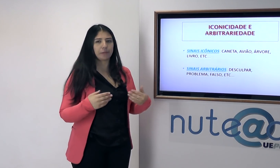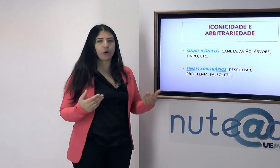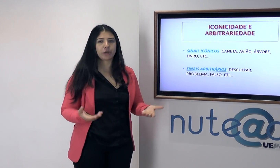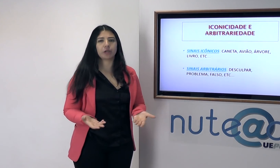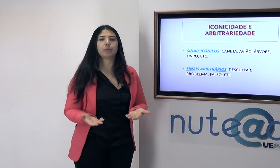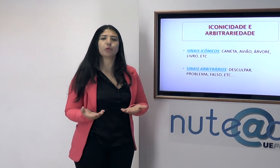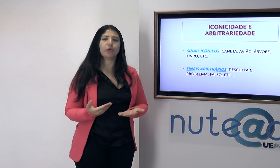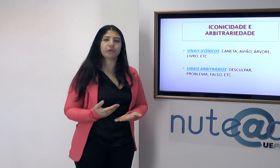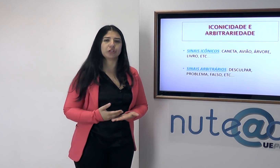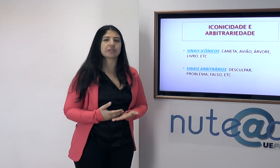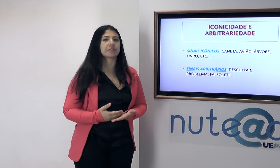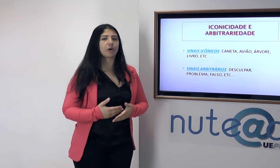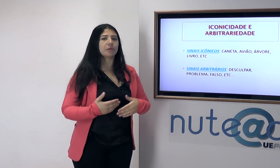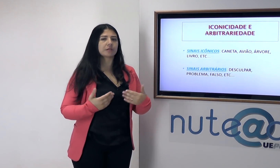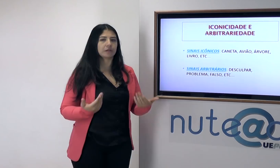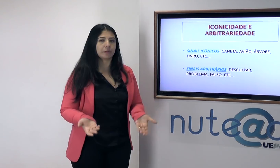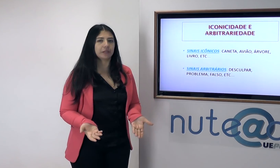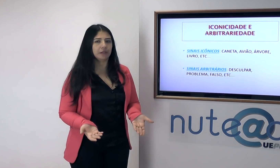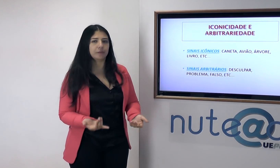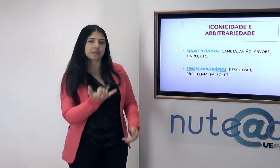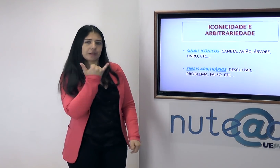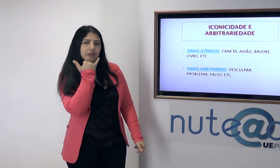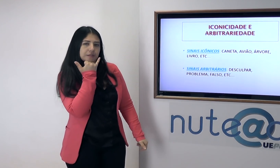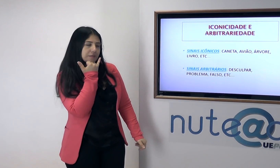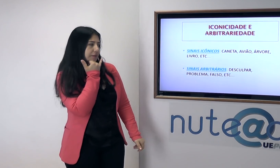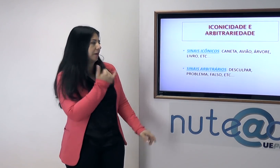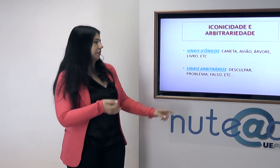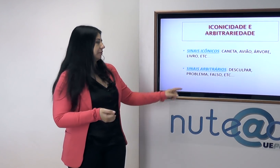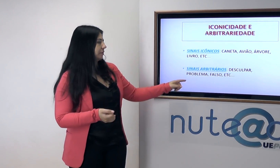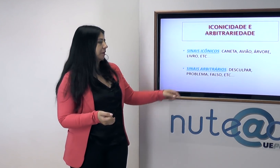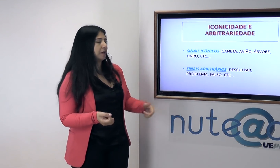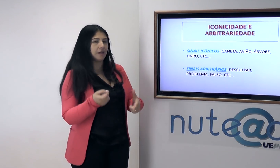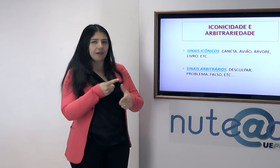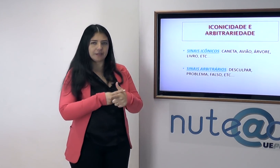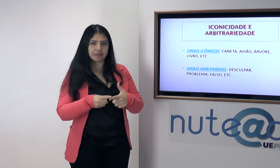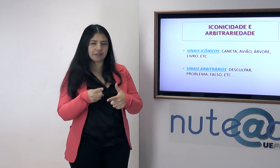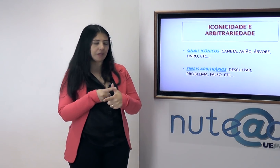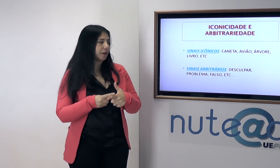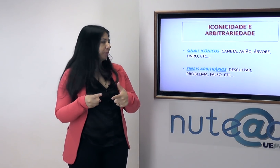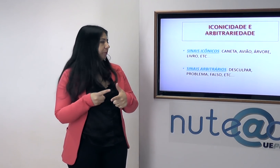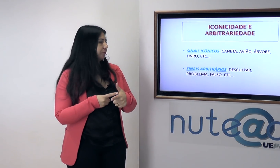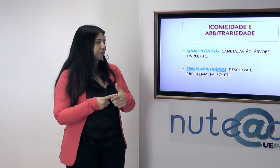para alguém, para um ouvinte que está começando a aprender Libras, esse sinal e esse sinal,